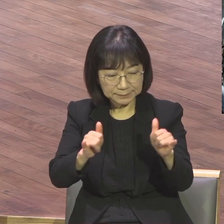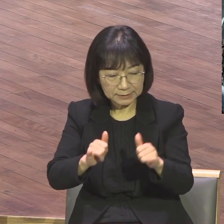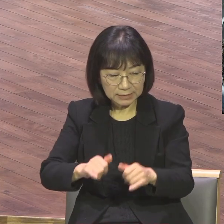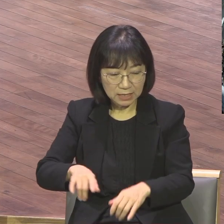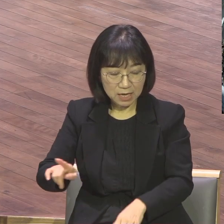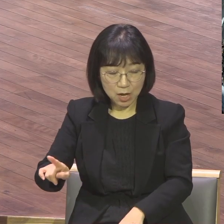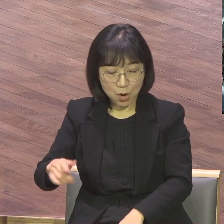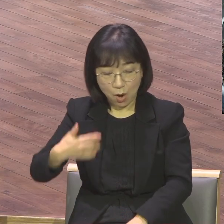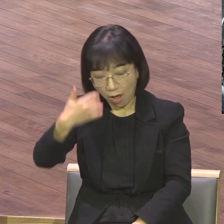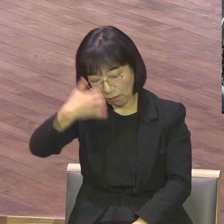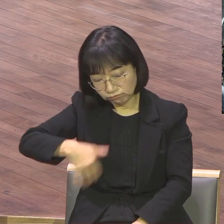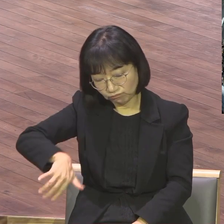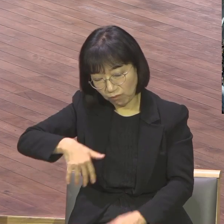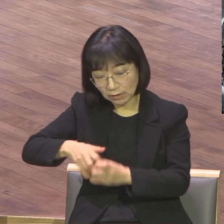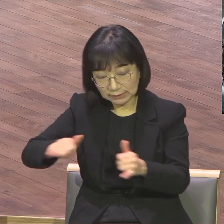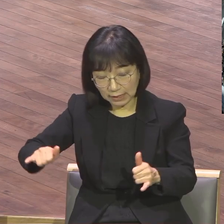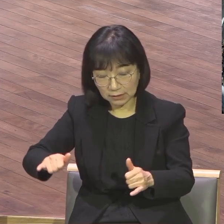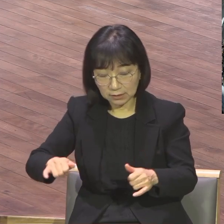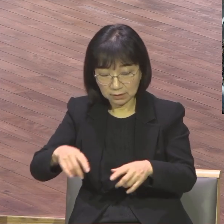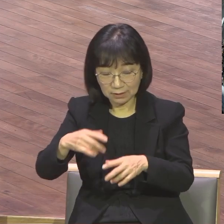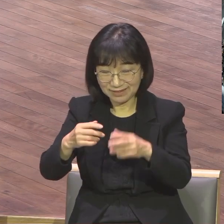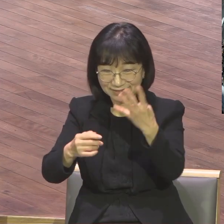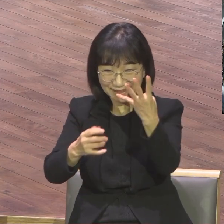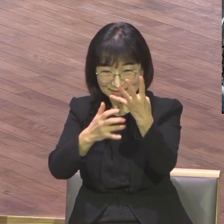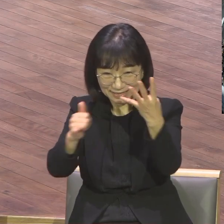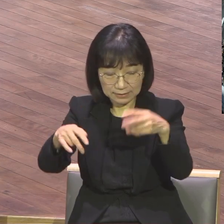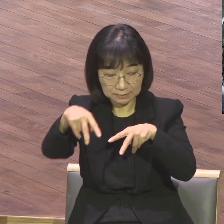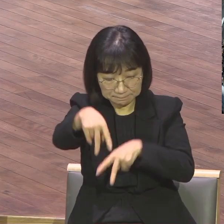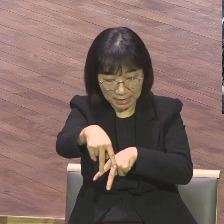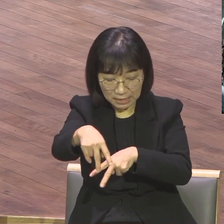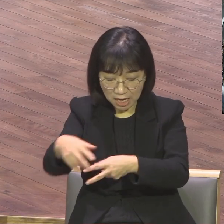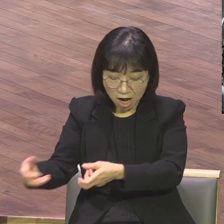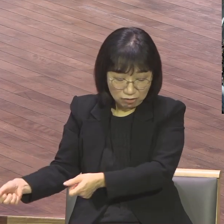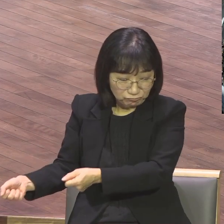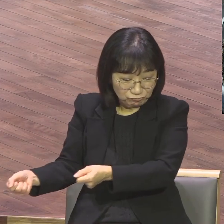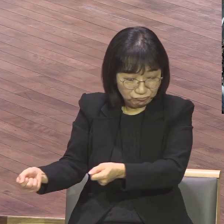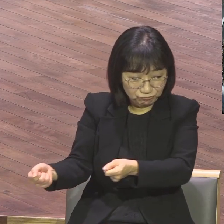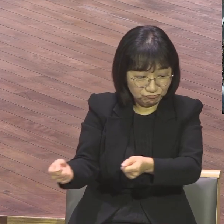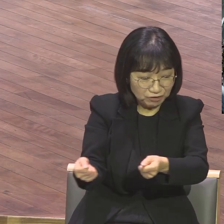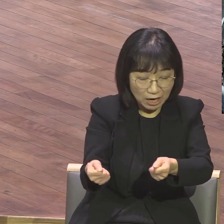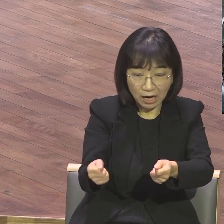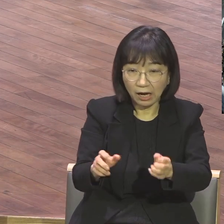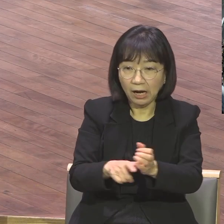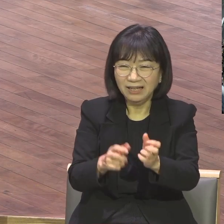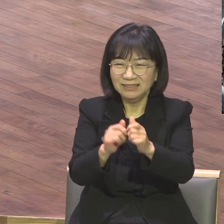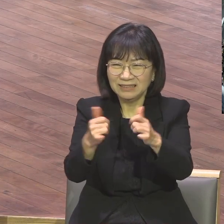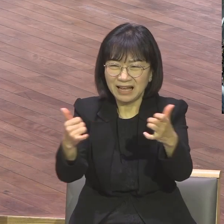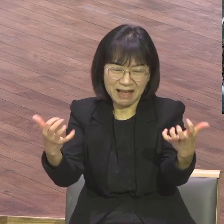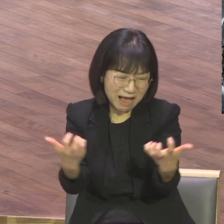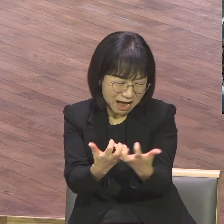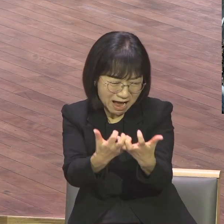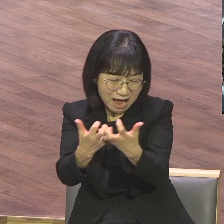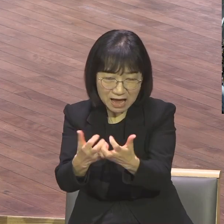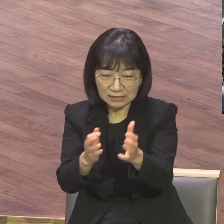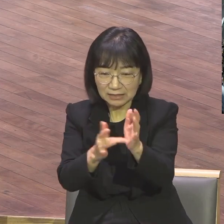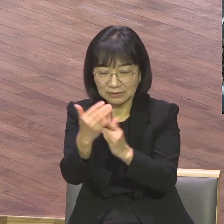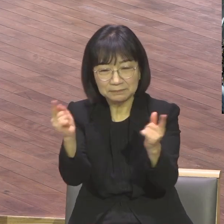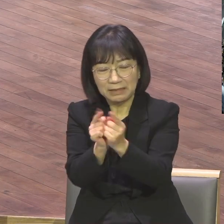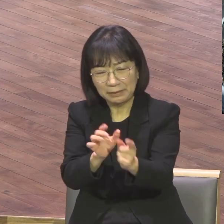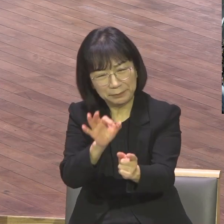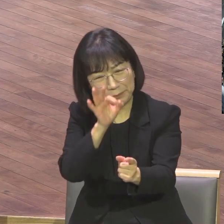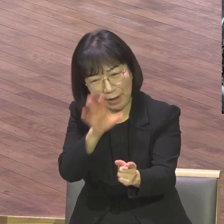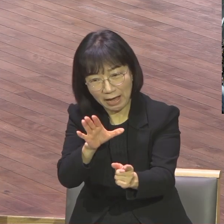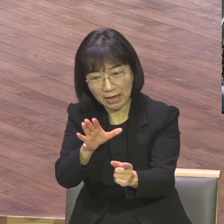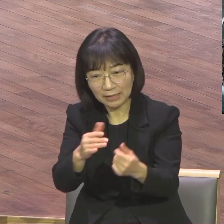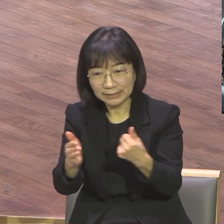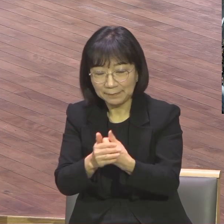네 사람에게 메워가지고 예수께로 올세 무리들 때문에 예수께 데려갈 수가 없으므로 그